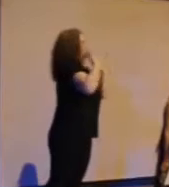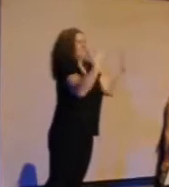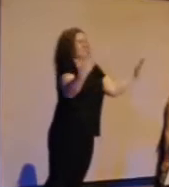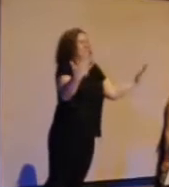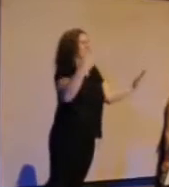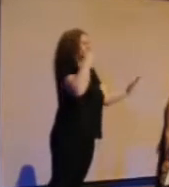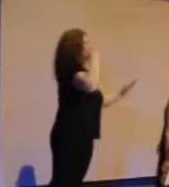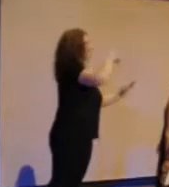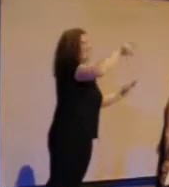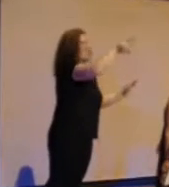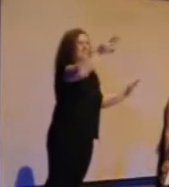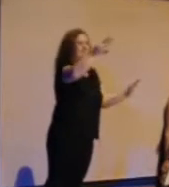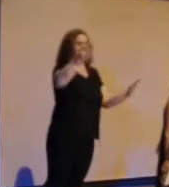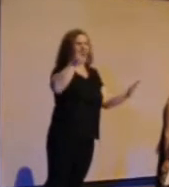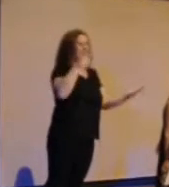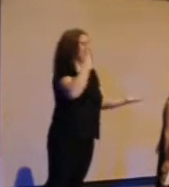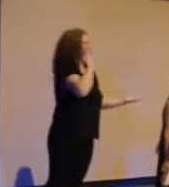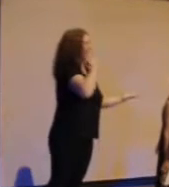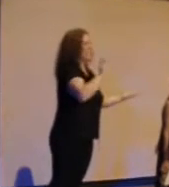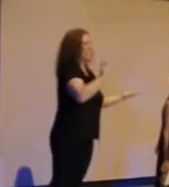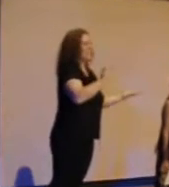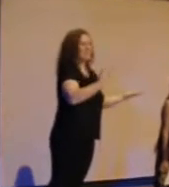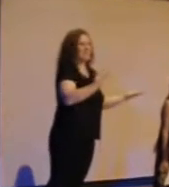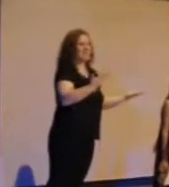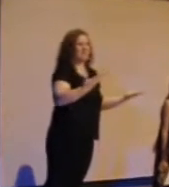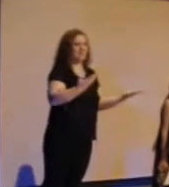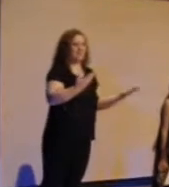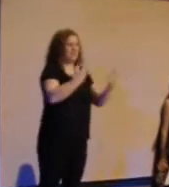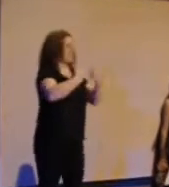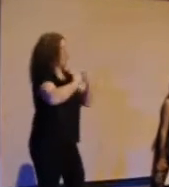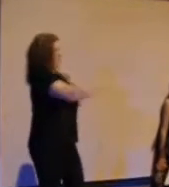O no, tal vez no sea nada de eso.